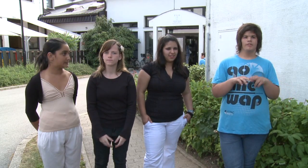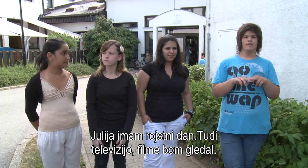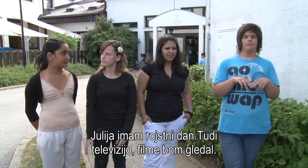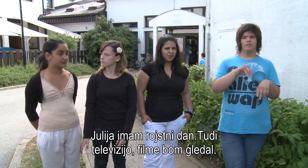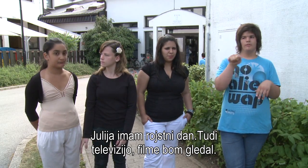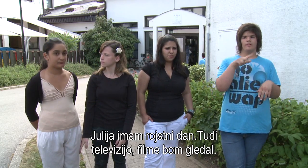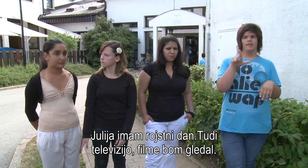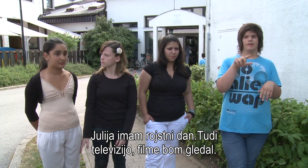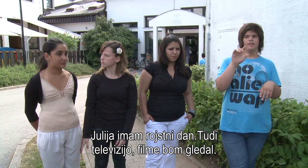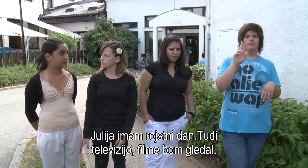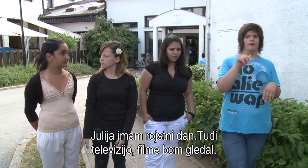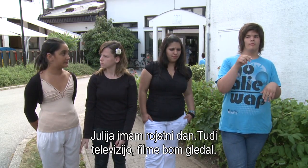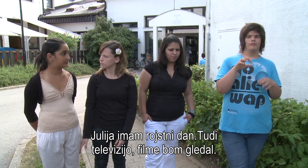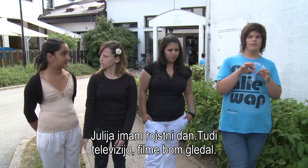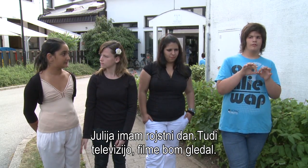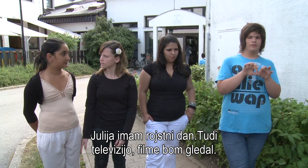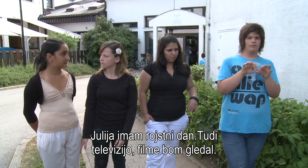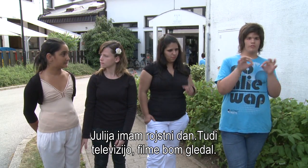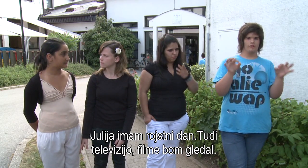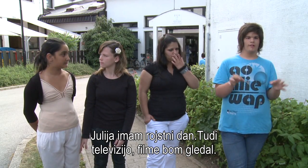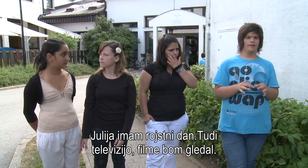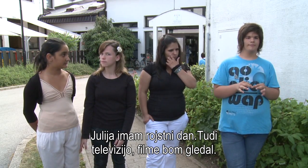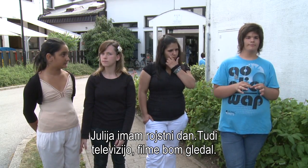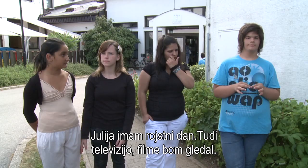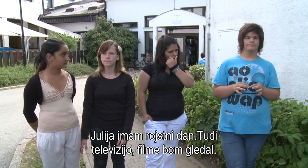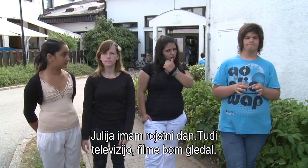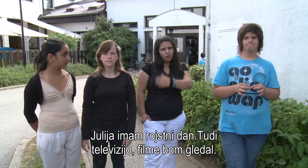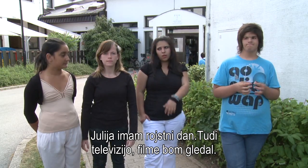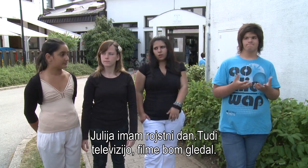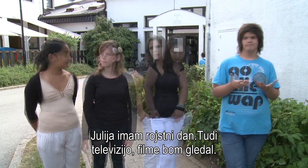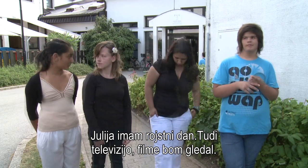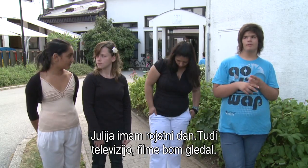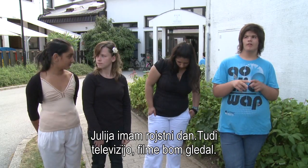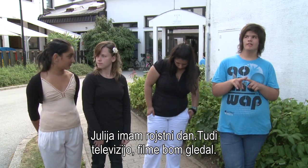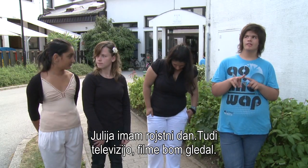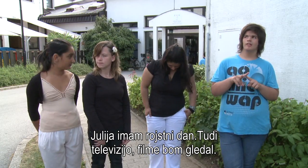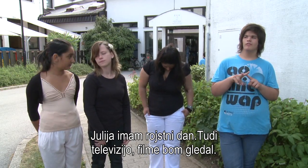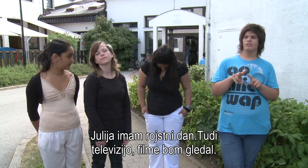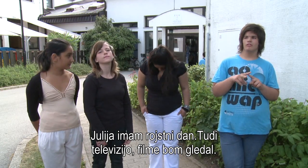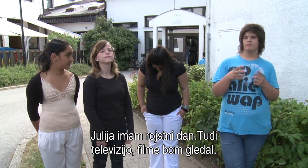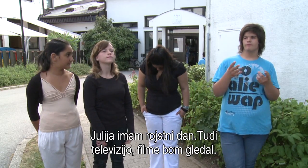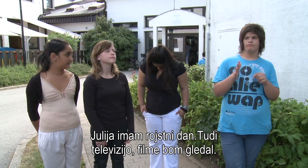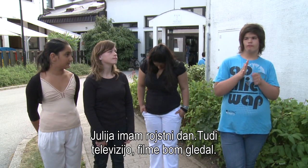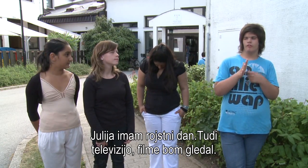potem julija imamo rojstni dan, tudi bom gledal na televiziji film.